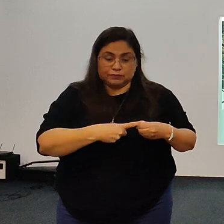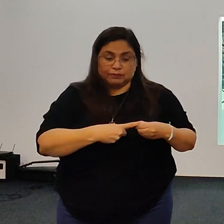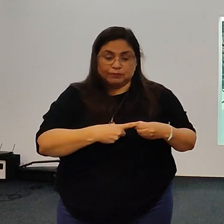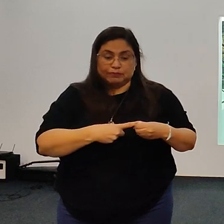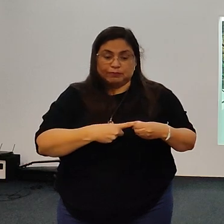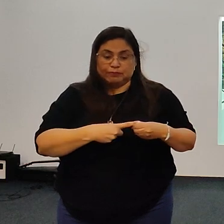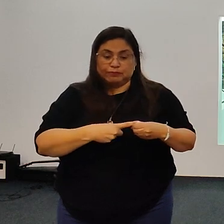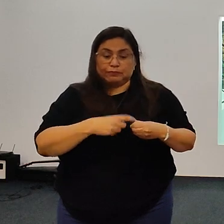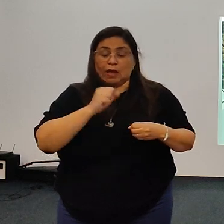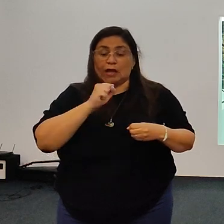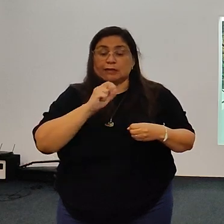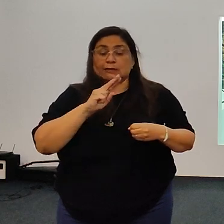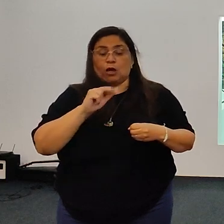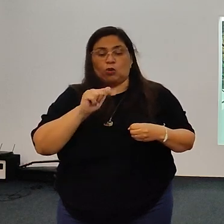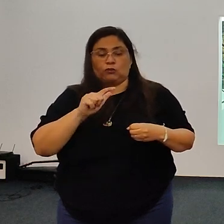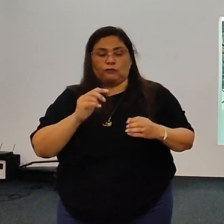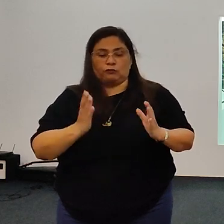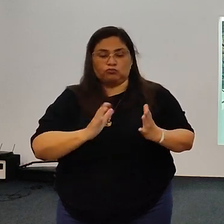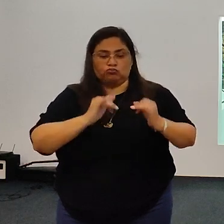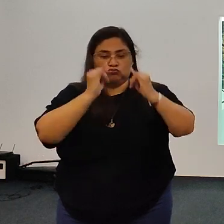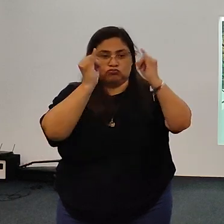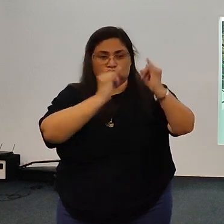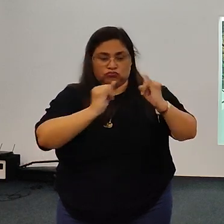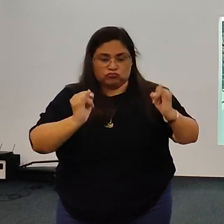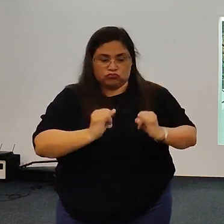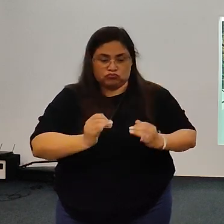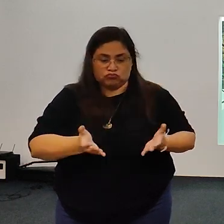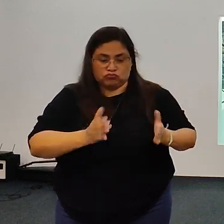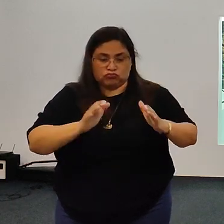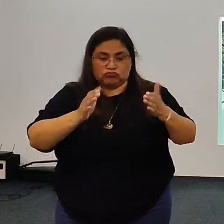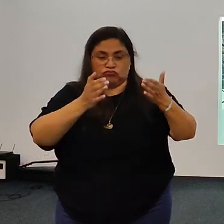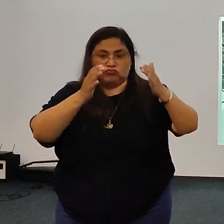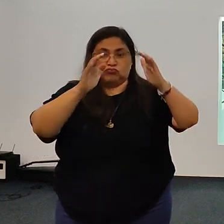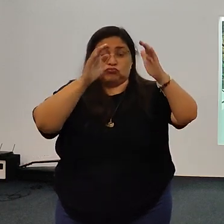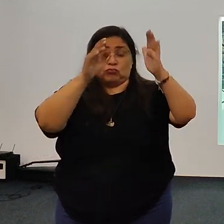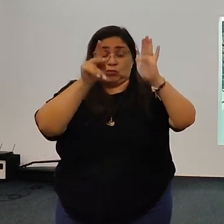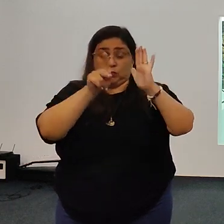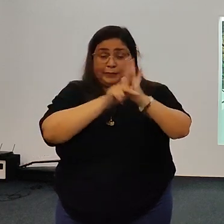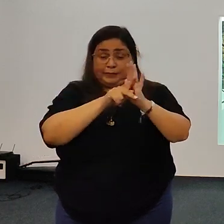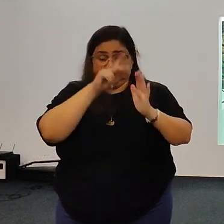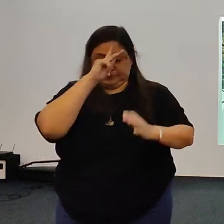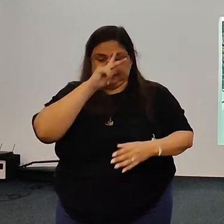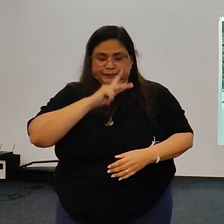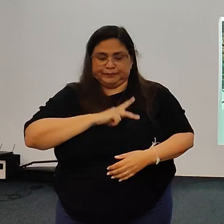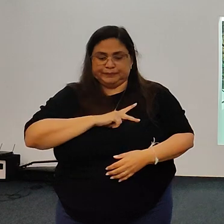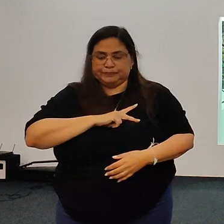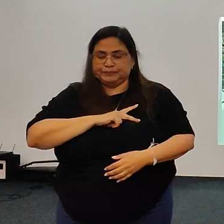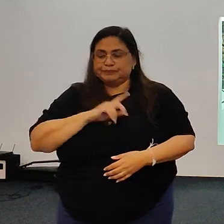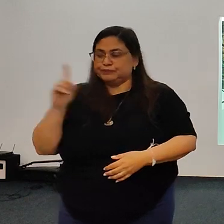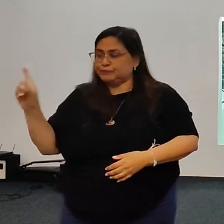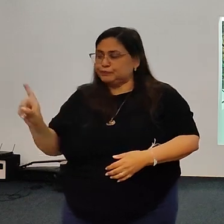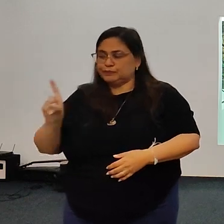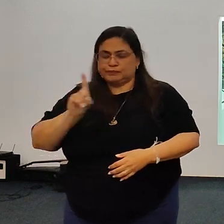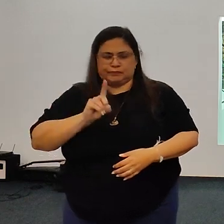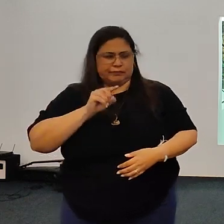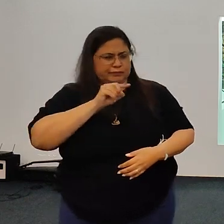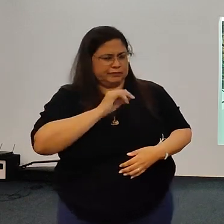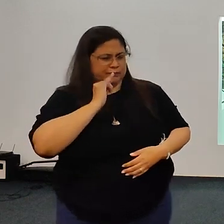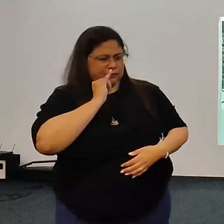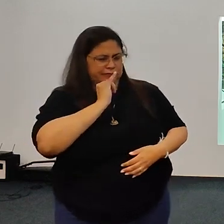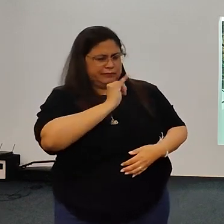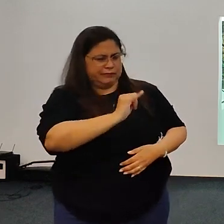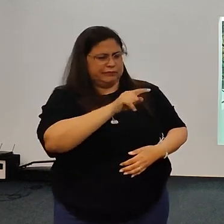estava erguendo uma estátua para ele. Ele estava erguendo uma estátua para ele. Samuel chega e conta o pecado